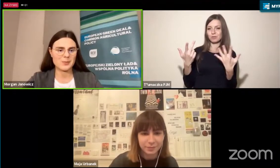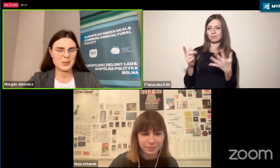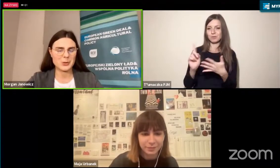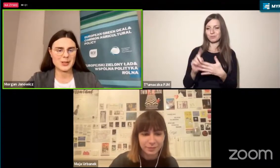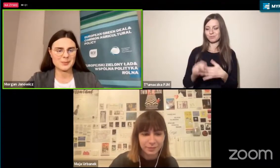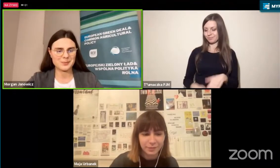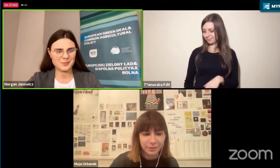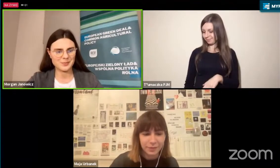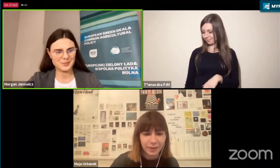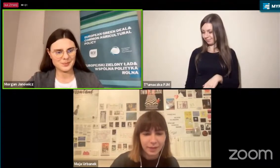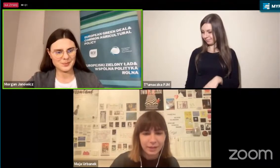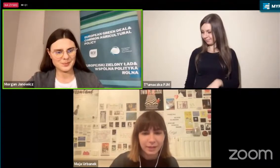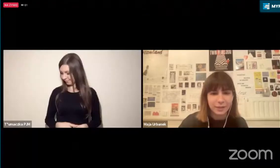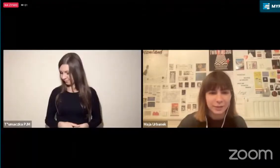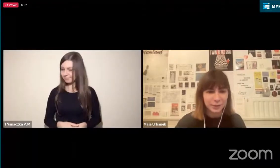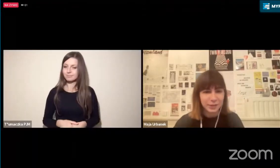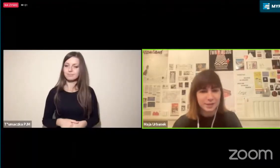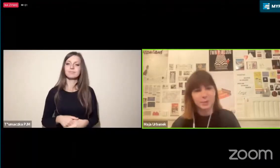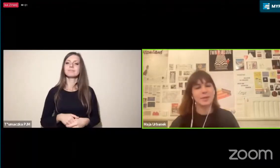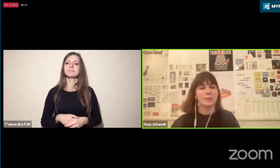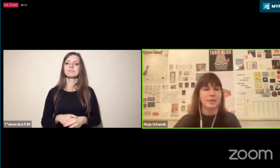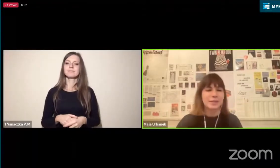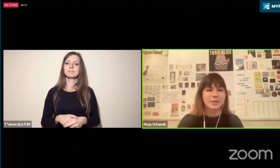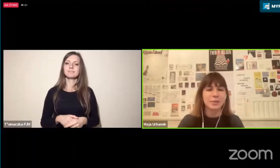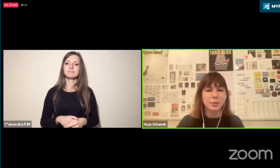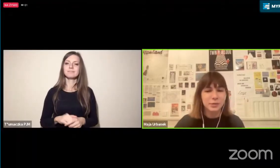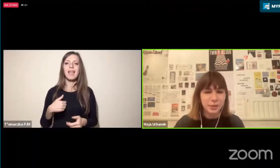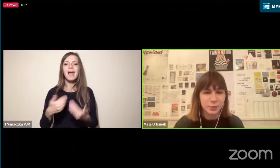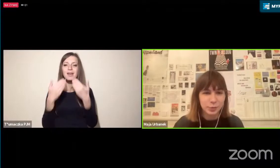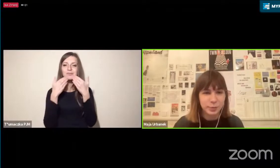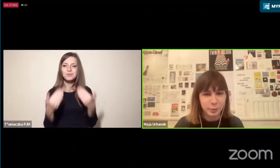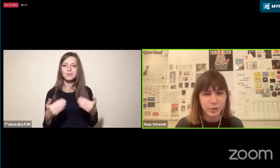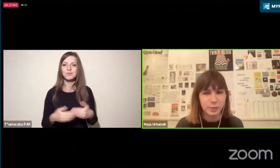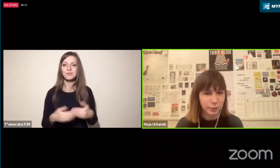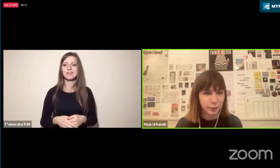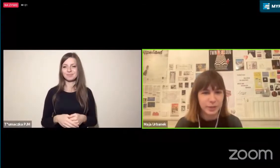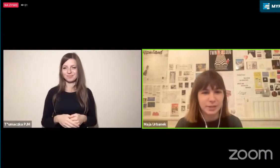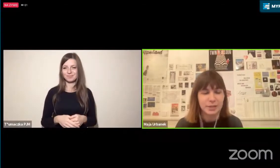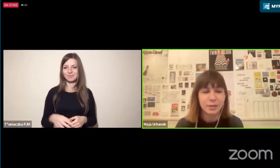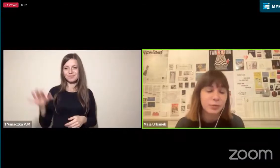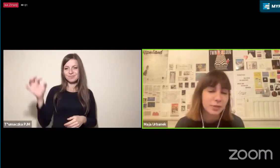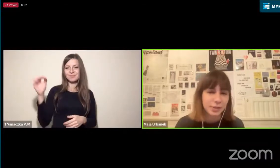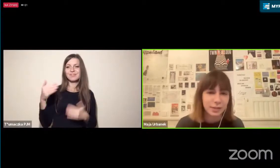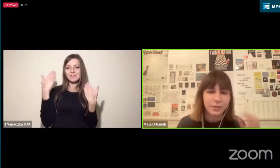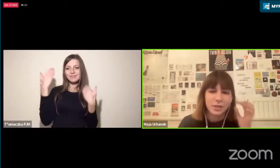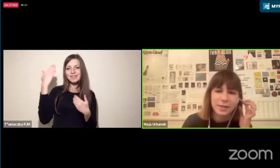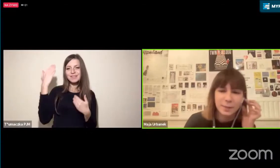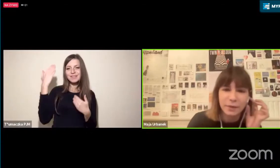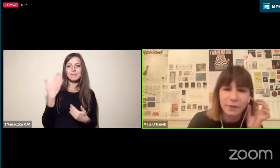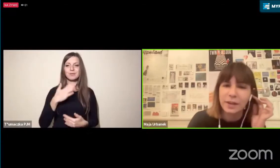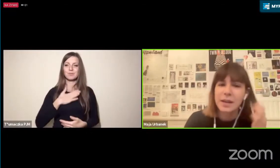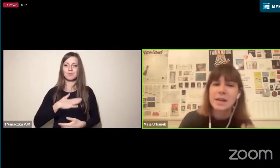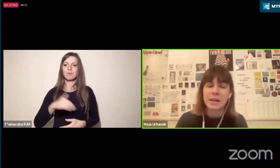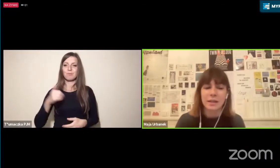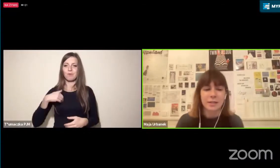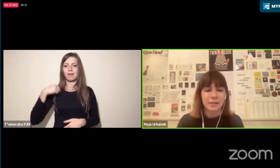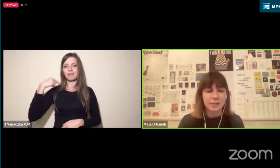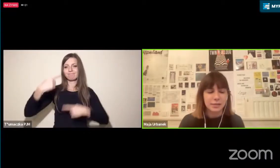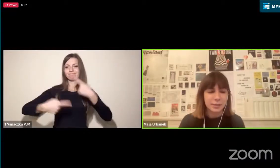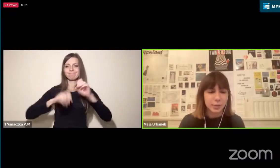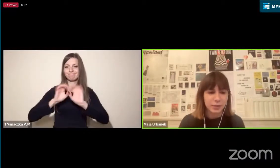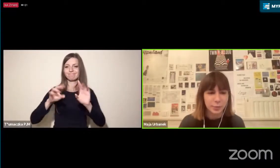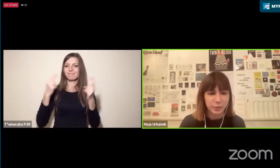wypowiedzi. Dziękuję. To ja dziękuję bardzo. Dobry wieczór. Miło mi, że mogę tu być i mówić o takich ważnych sprawach